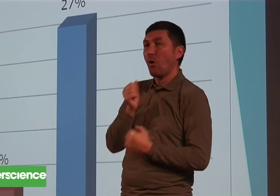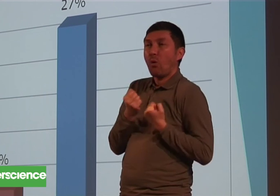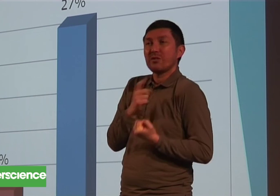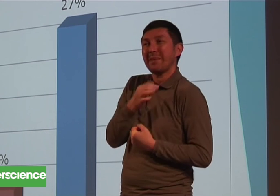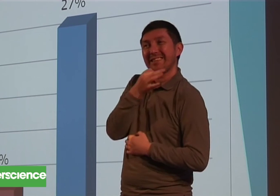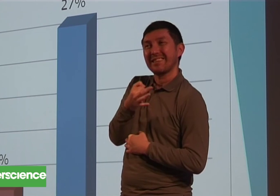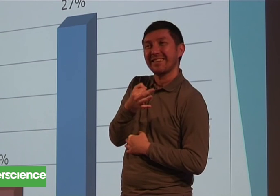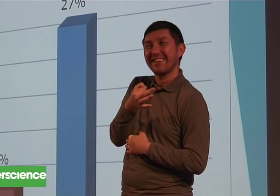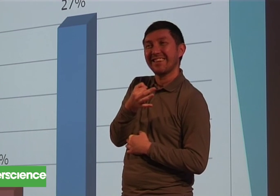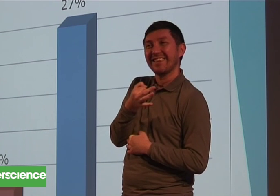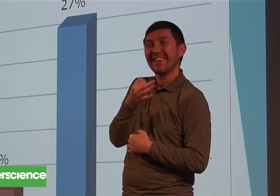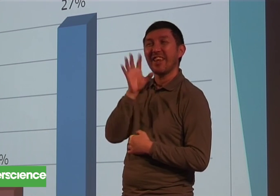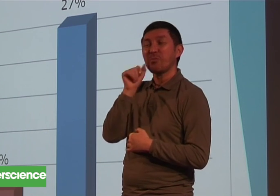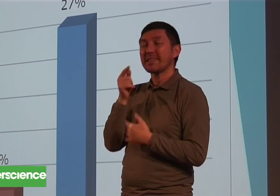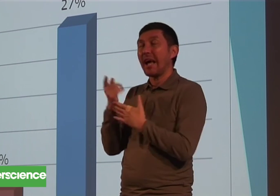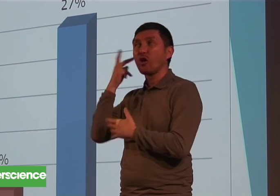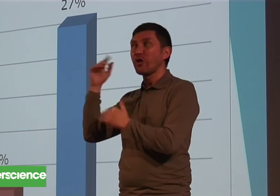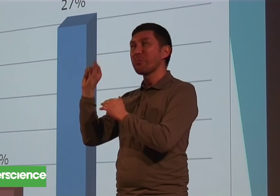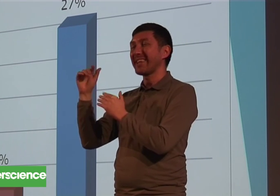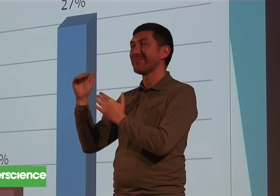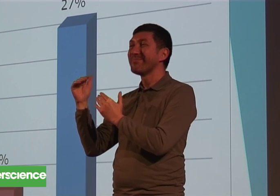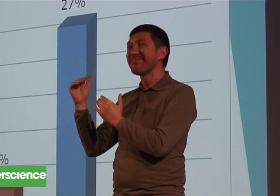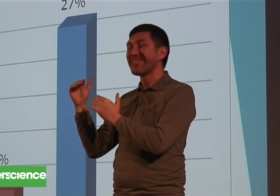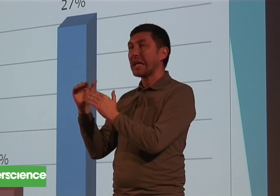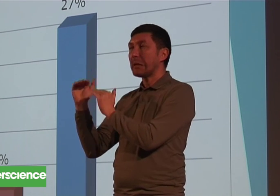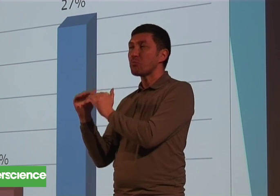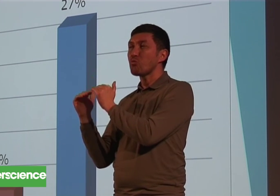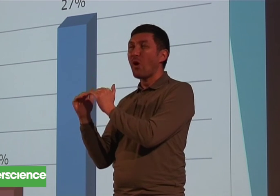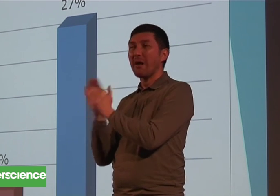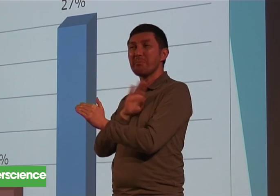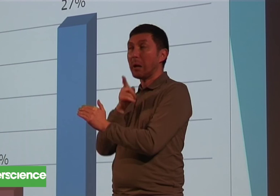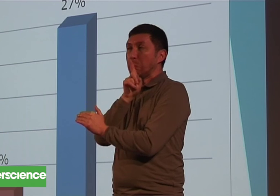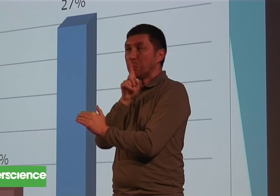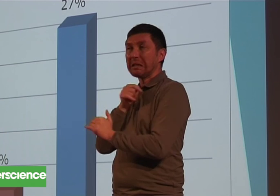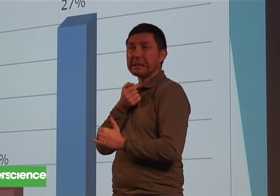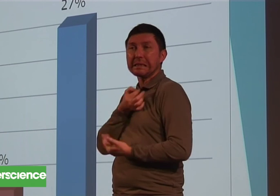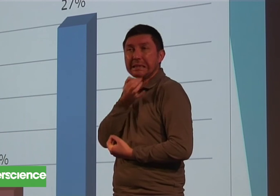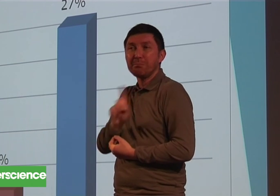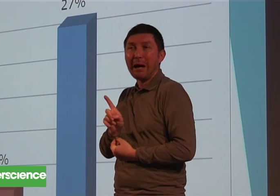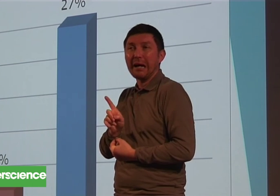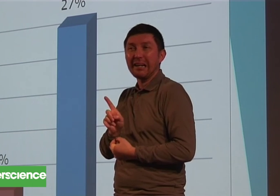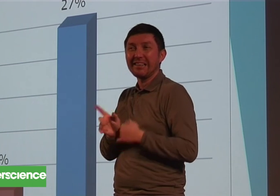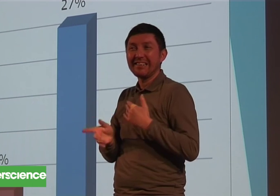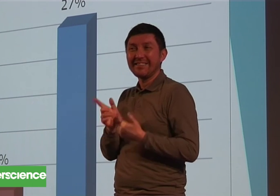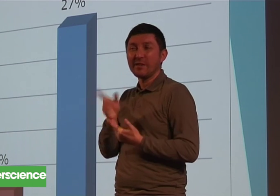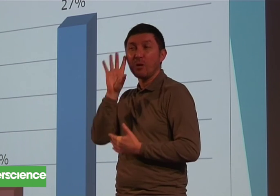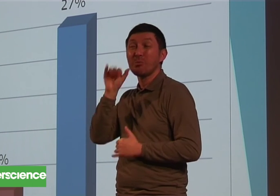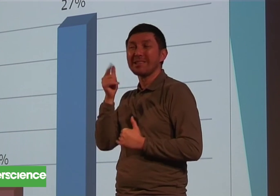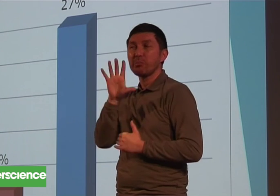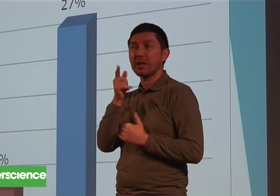données sur les violences soient un petit peu moins déclarées, enfin, que les gens par téléphone, du coup, déclarent moins facilement ce